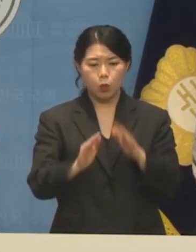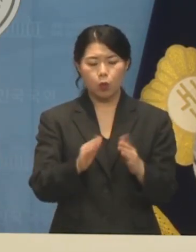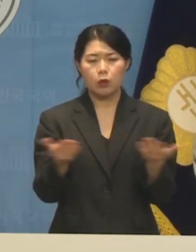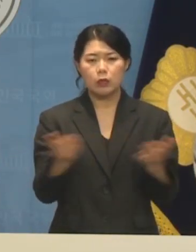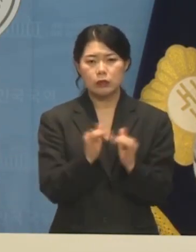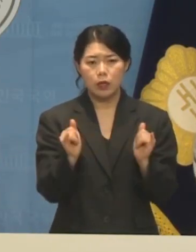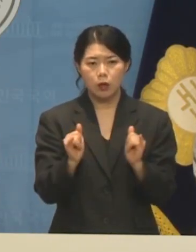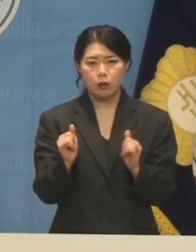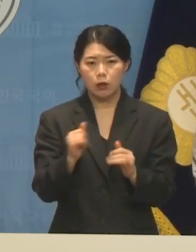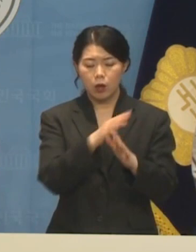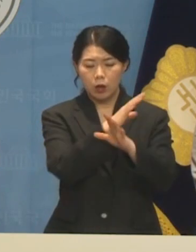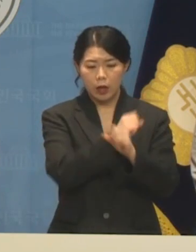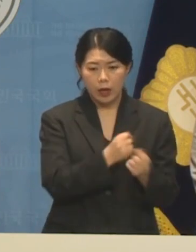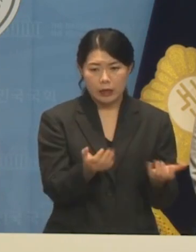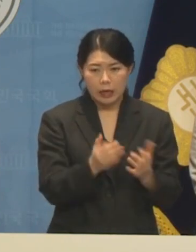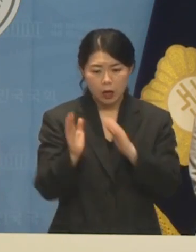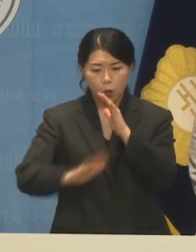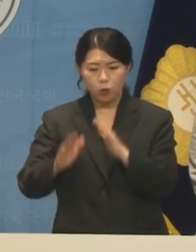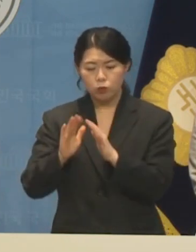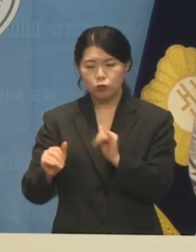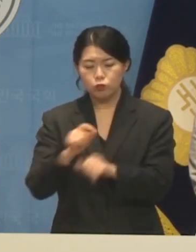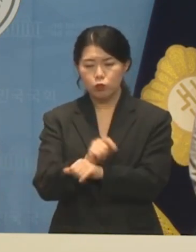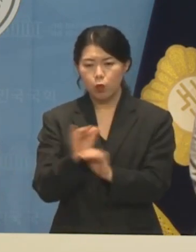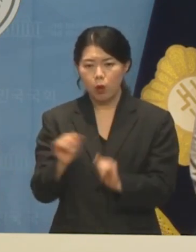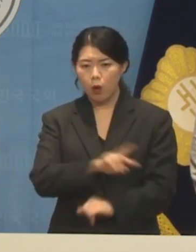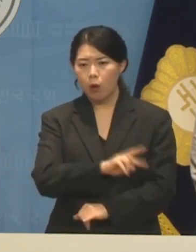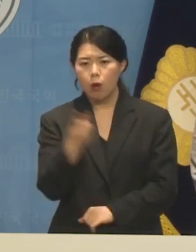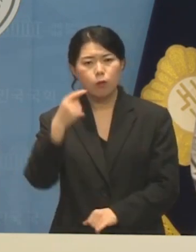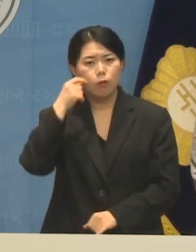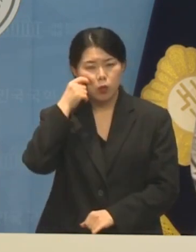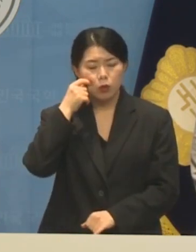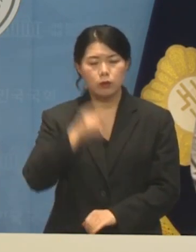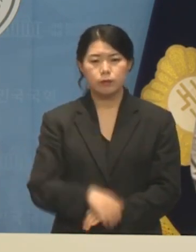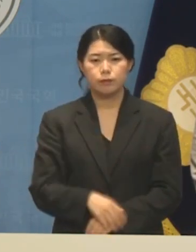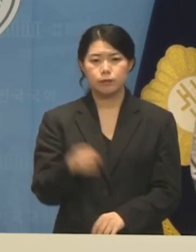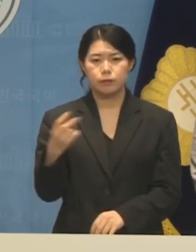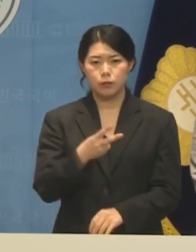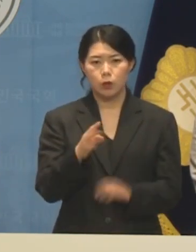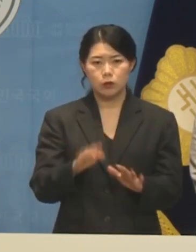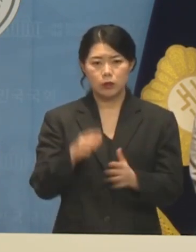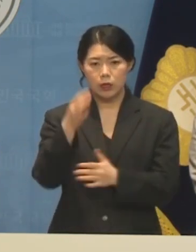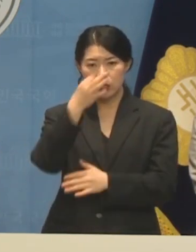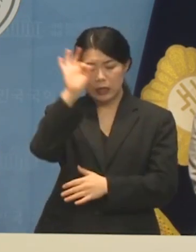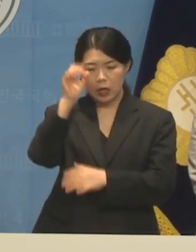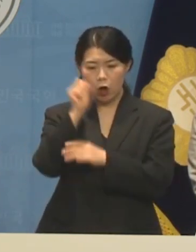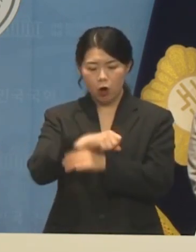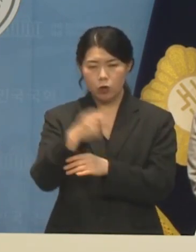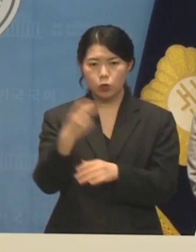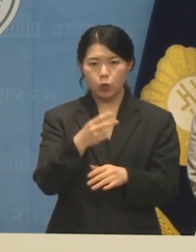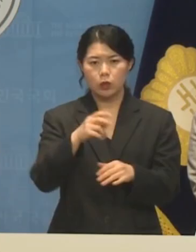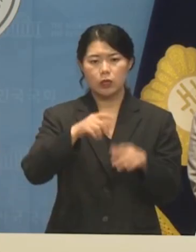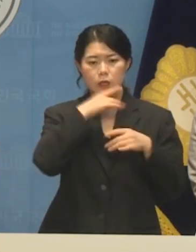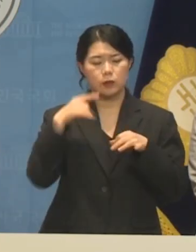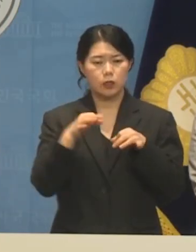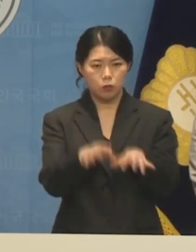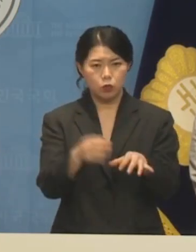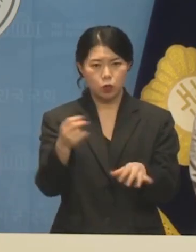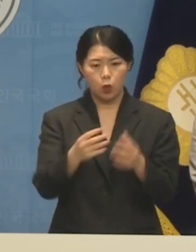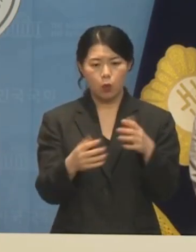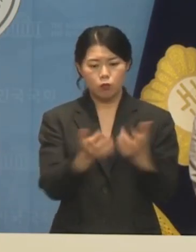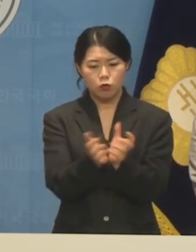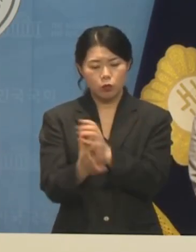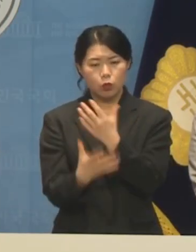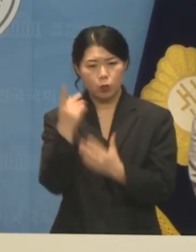비정규직의 정규직화 정책이 형용화되고 있다. 민영화, 인허 감축에 따른 인센티브 부여, 부서 통폐합 등